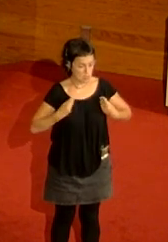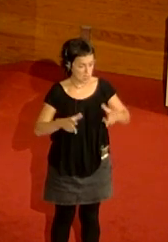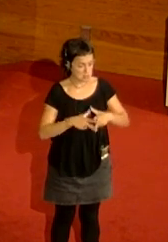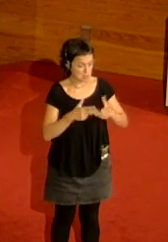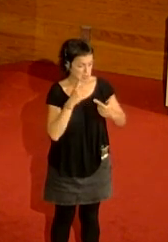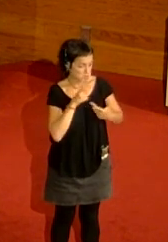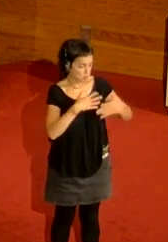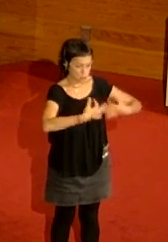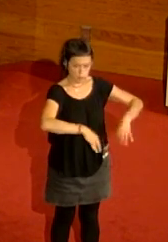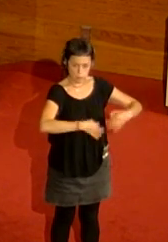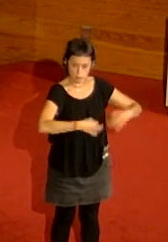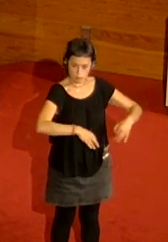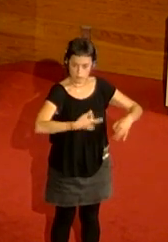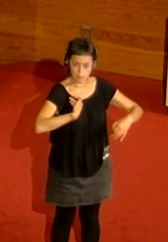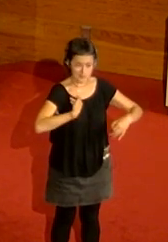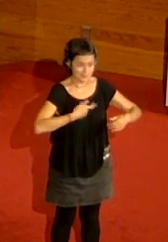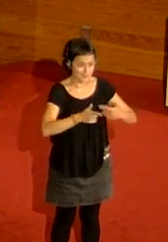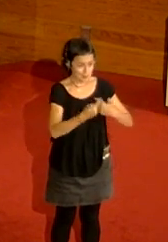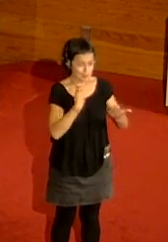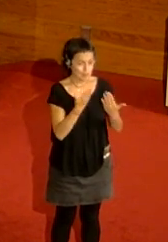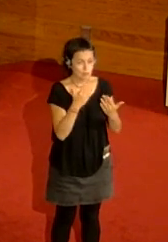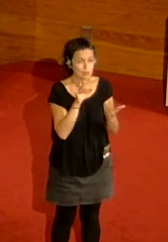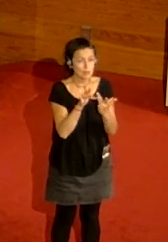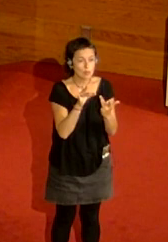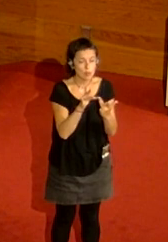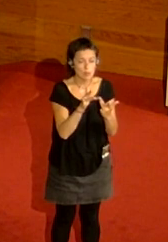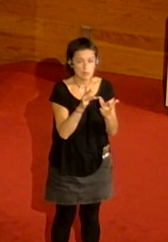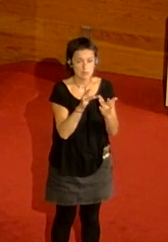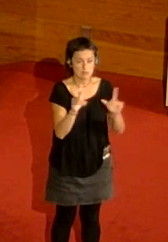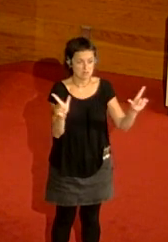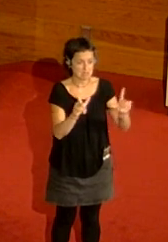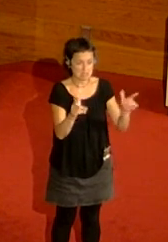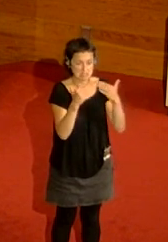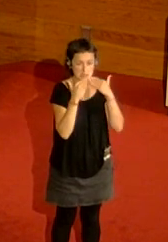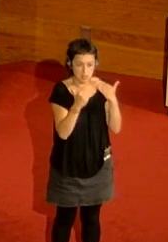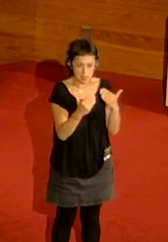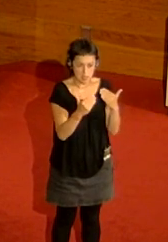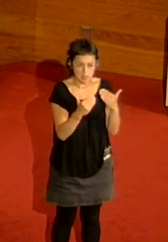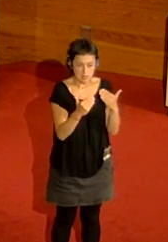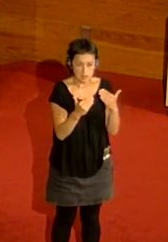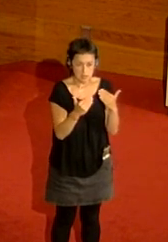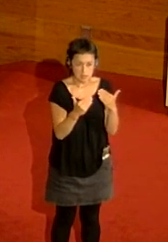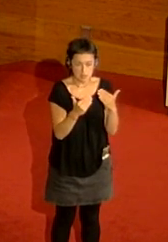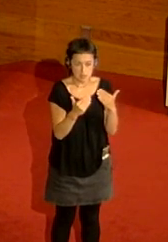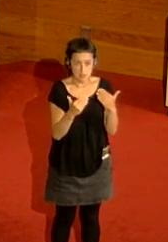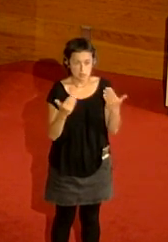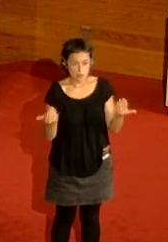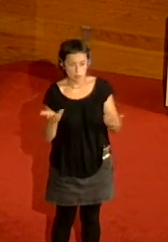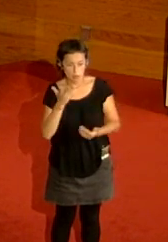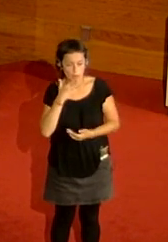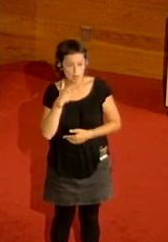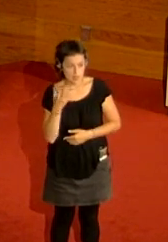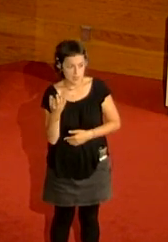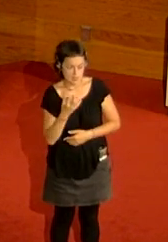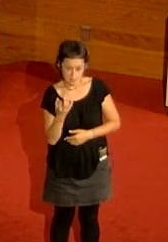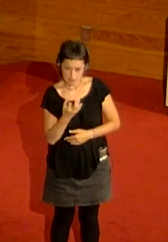en un mundo mediado por pantallas cabe pensar si tenemos que conocer para también tomar partido en Cómo